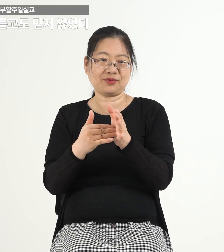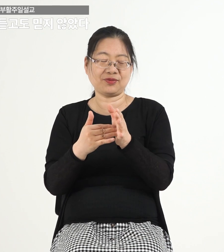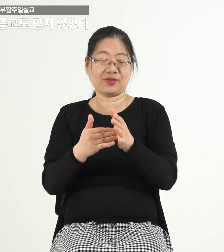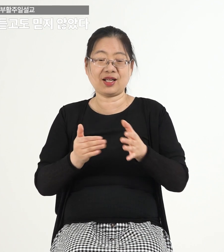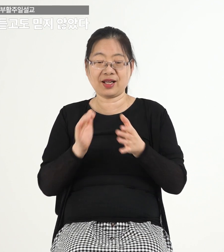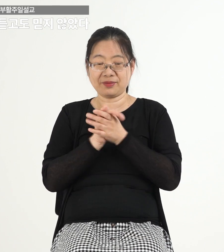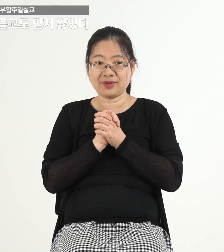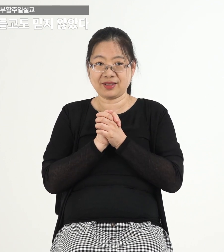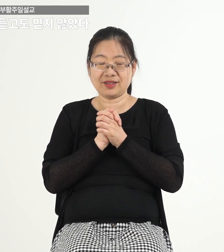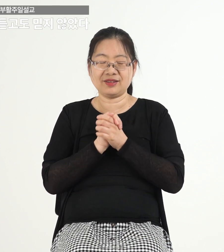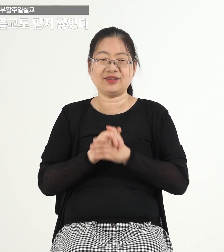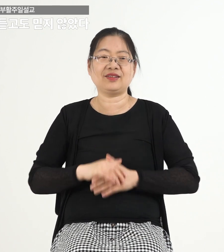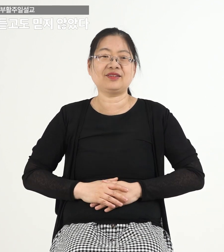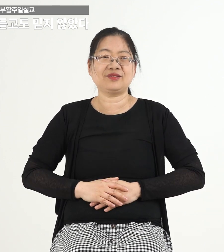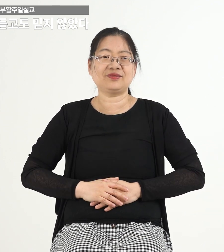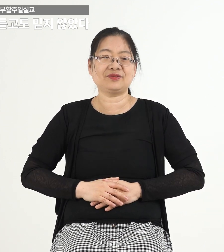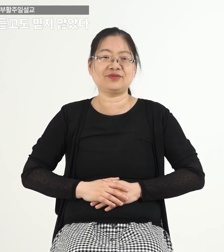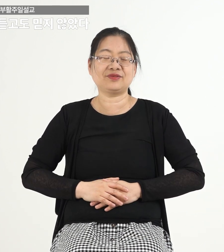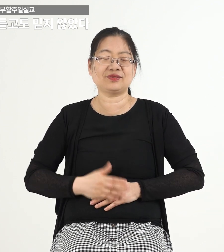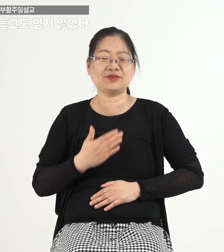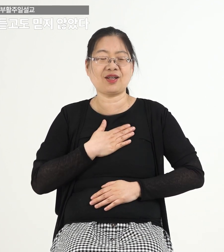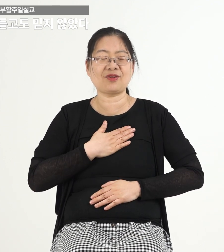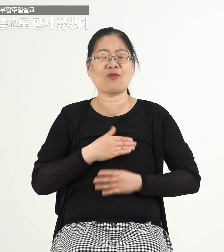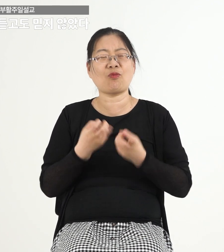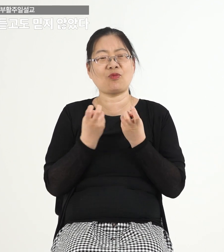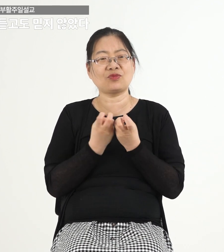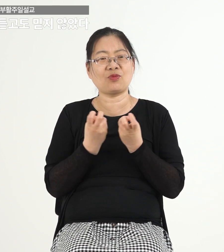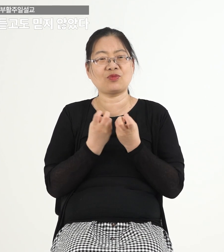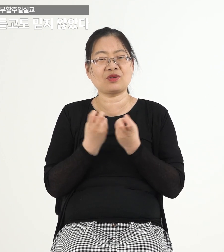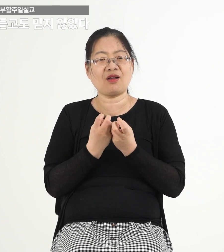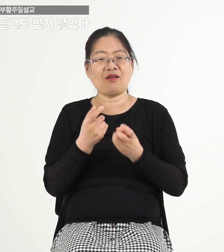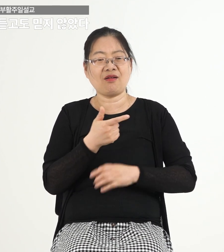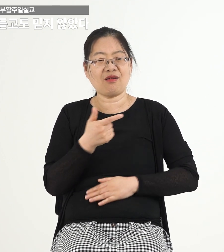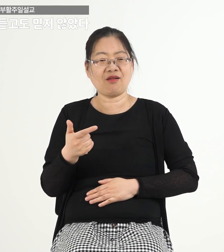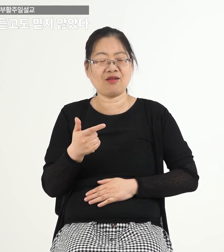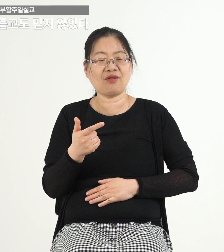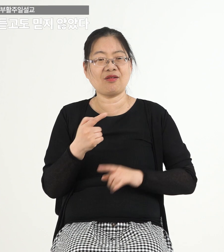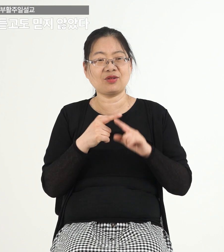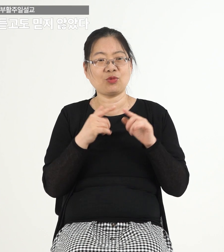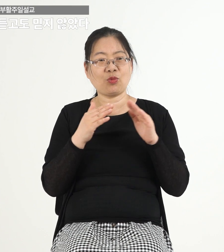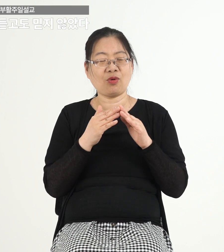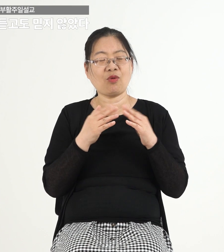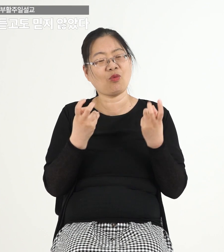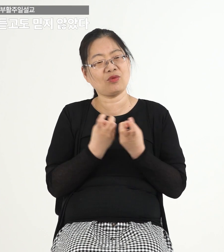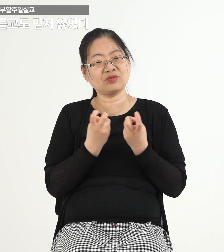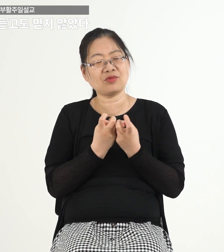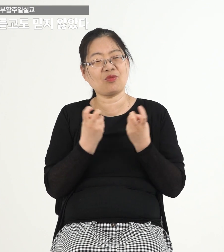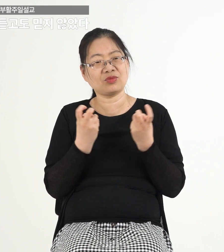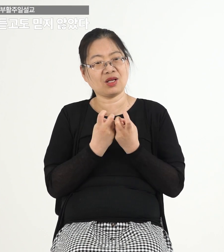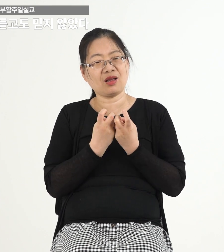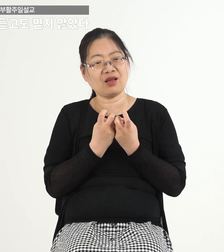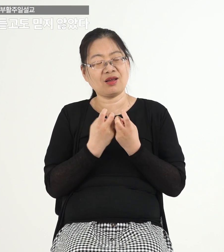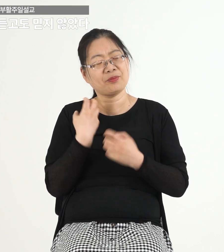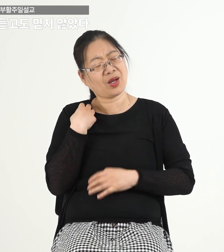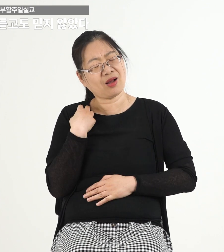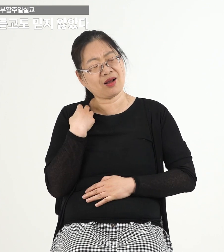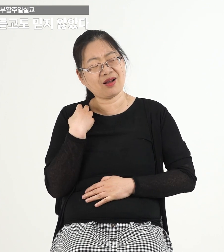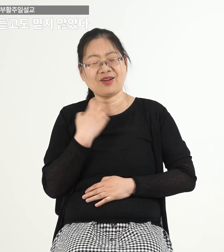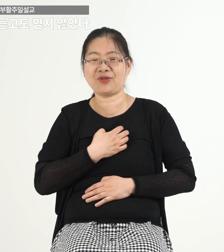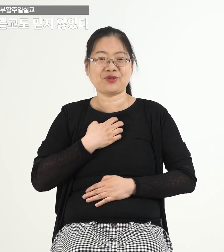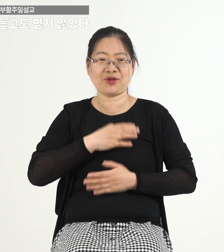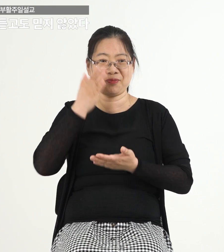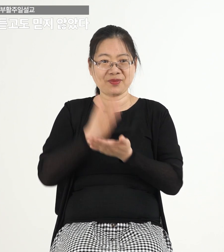믿습니까? 이걸 내가 어떡하나? 이 엄청난 걸 우리 교회가 어떻게 해야 되나? 걱정하지 마세요.